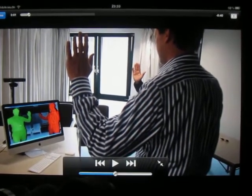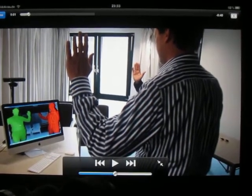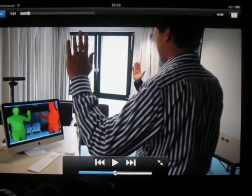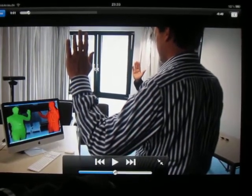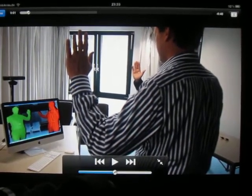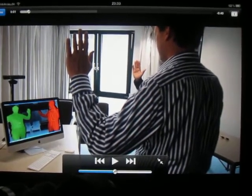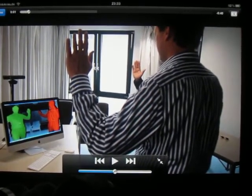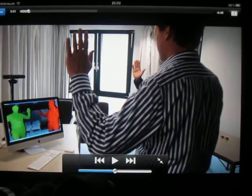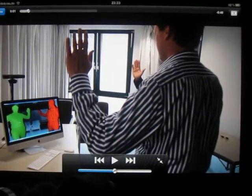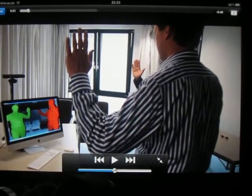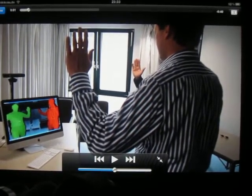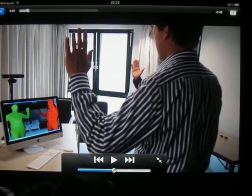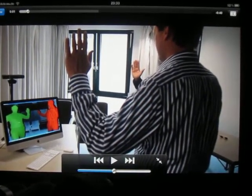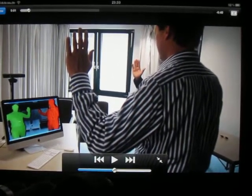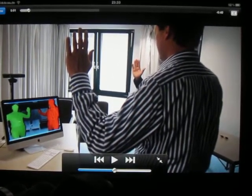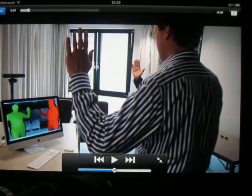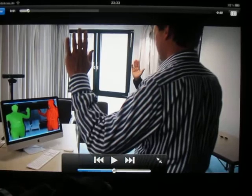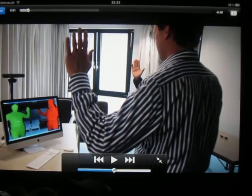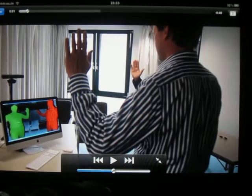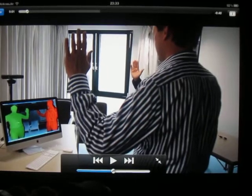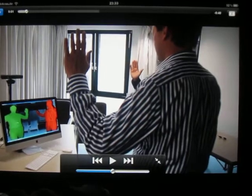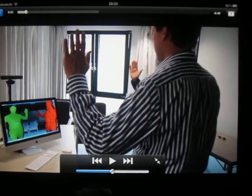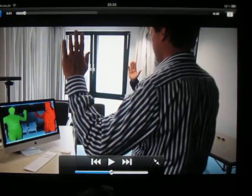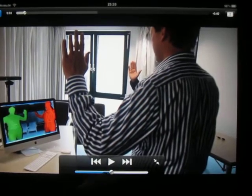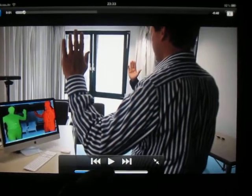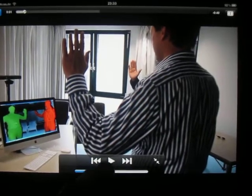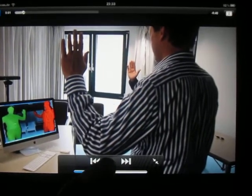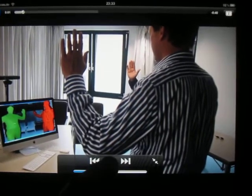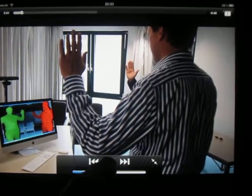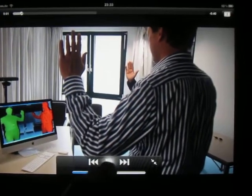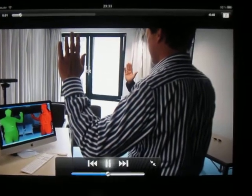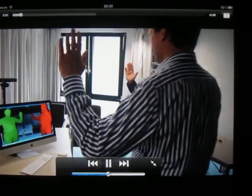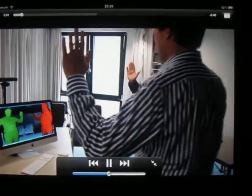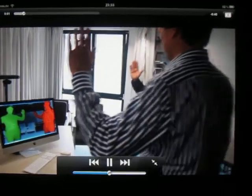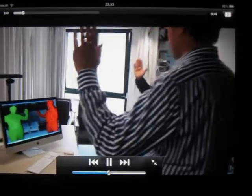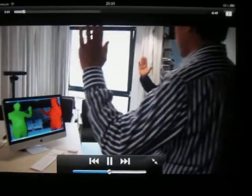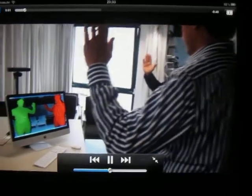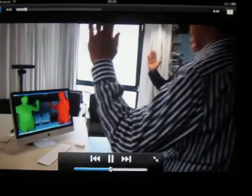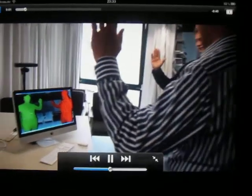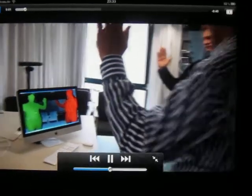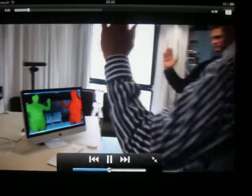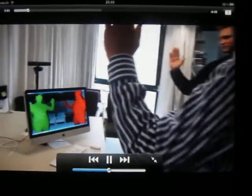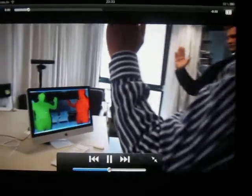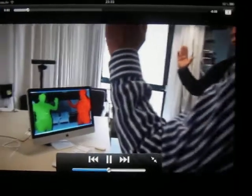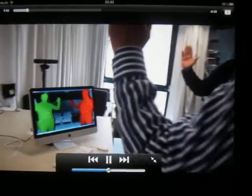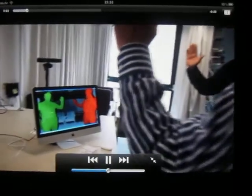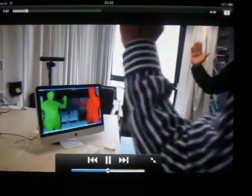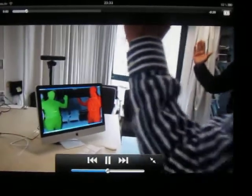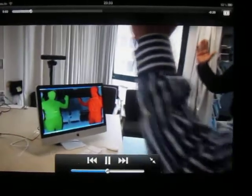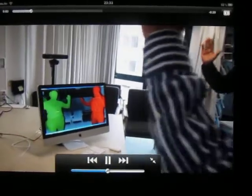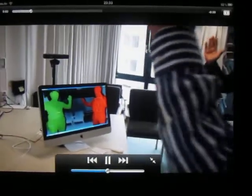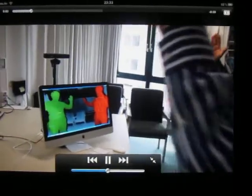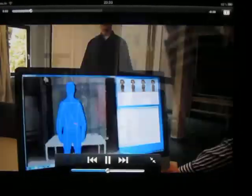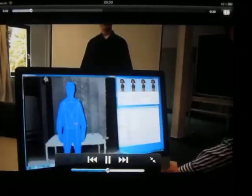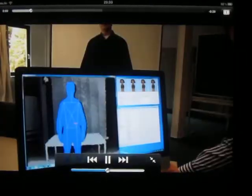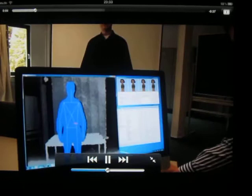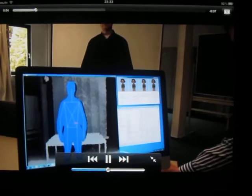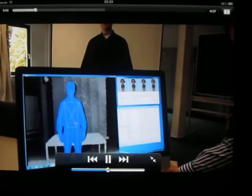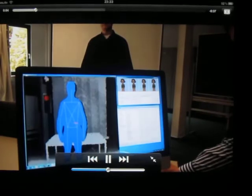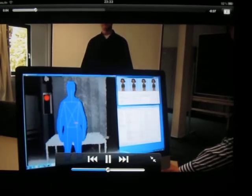Buchstaben. Hier also eine kleine Demonstration. es um Gebärdensprache in den Computer zu kriegen. Und